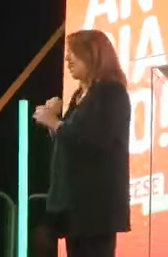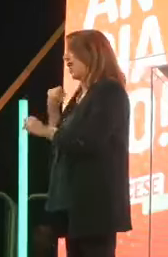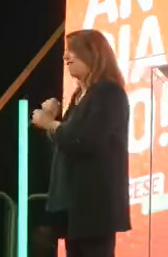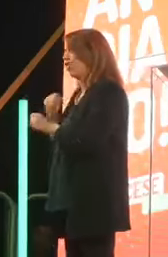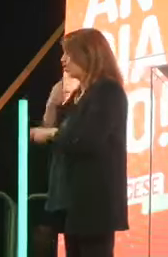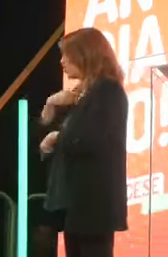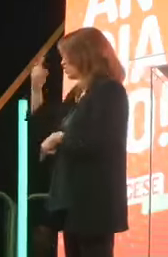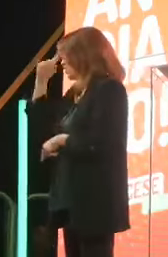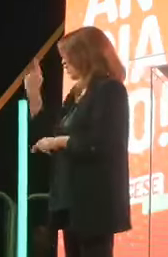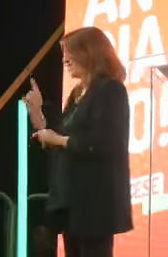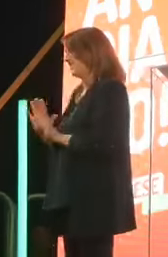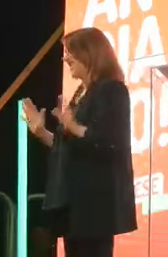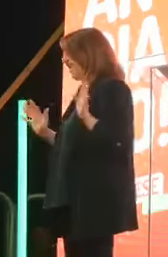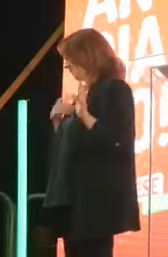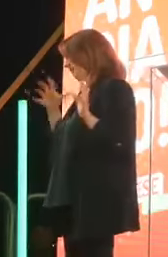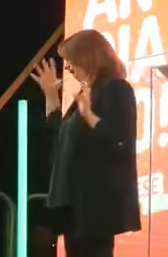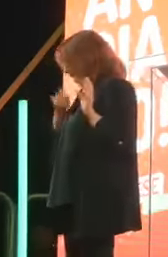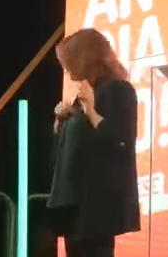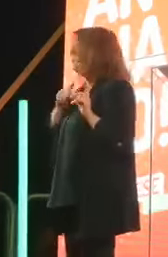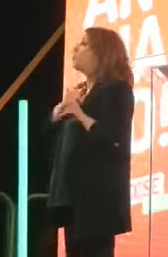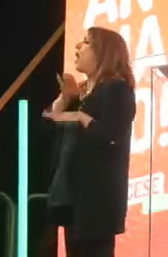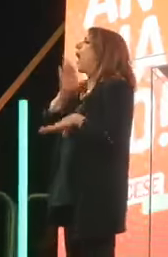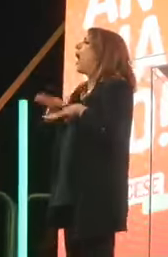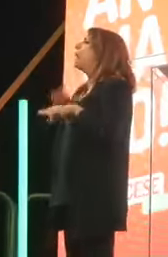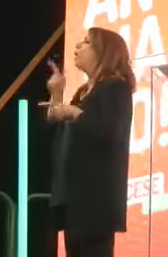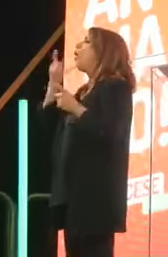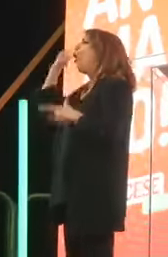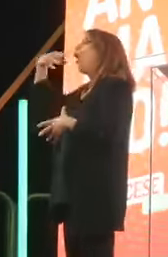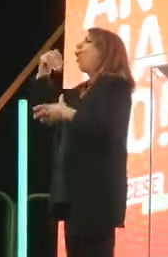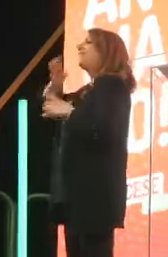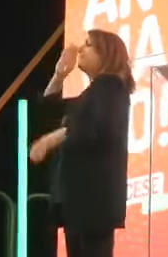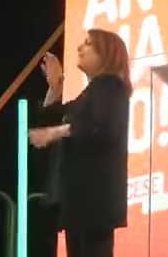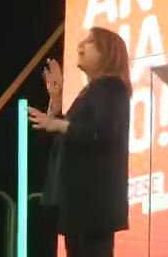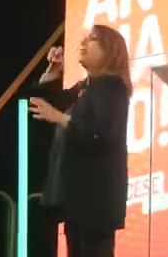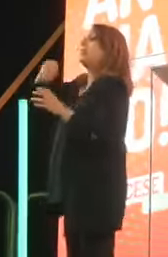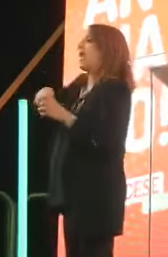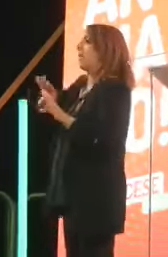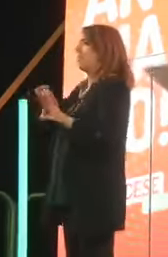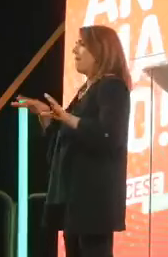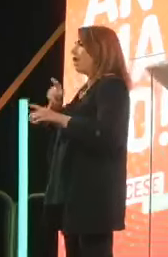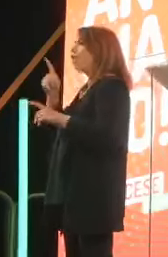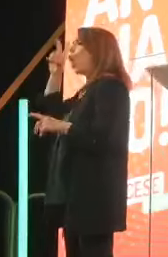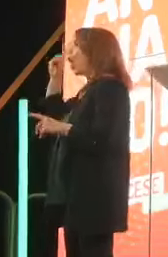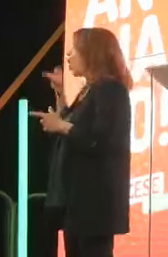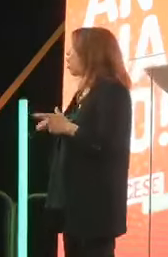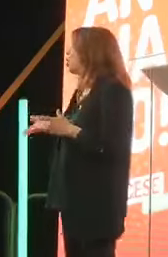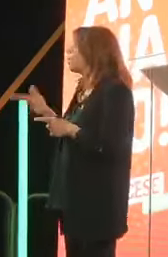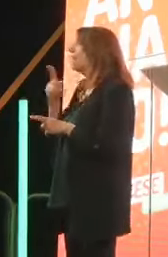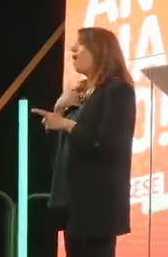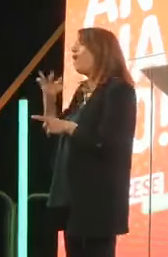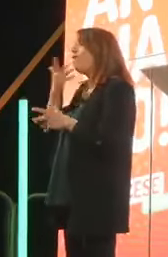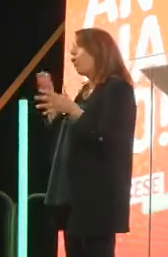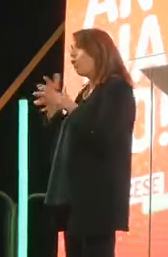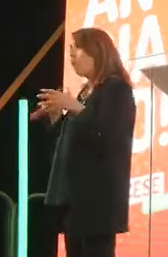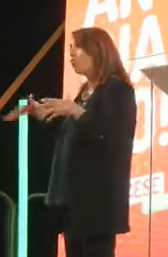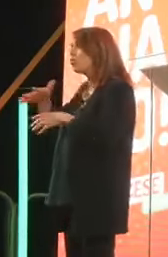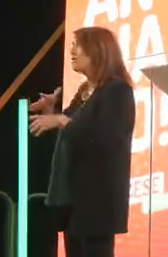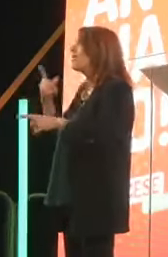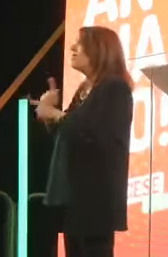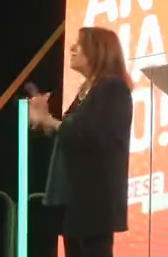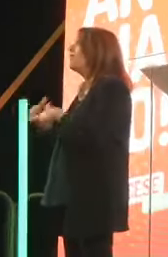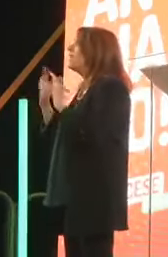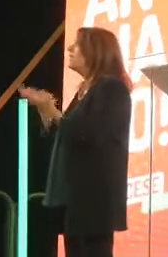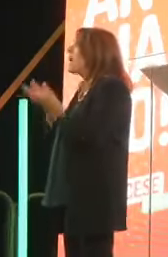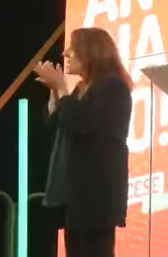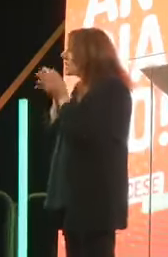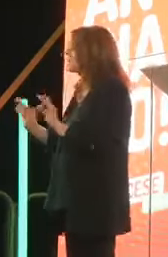Ma pretendo che si abbia almeno rispetto per questo sforzo collettivo e per questa comunità, perché far